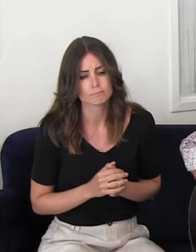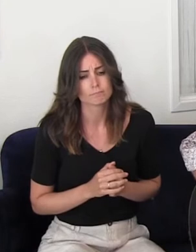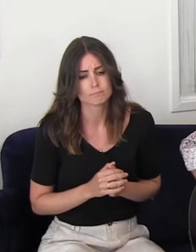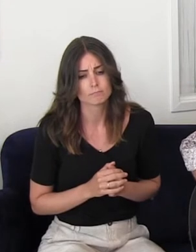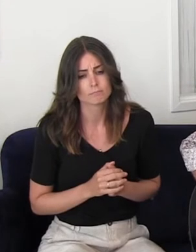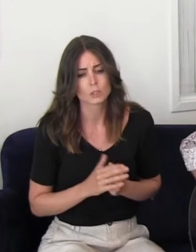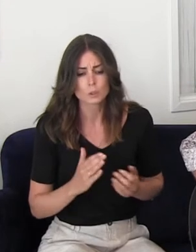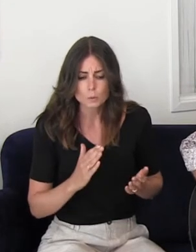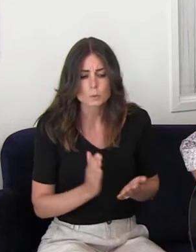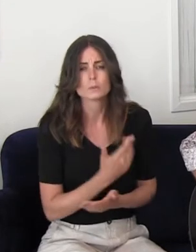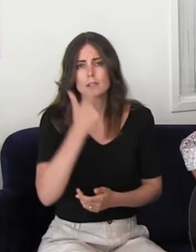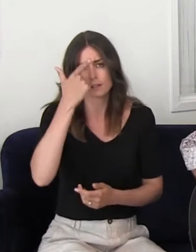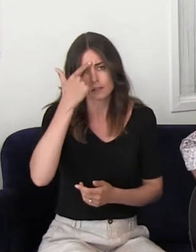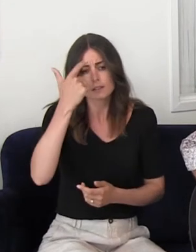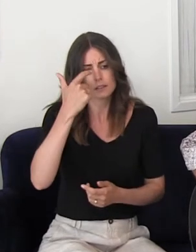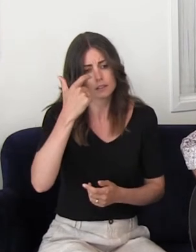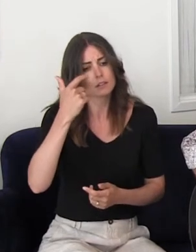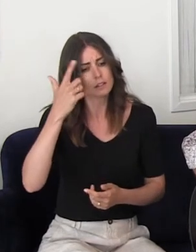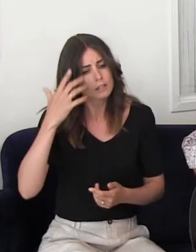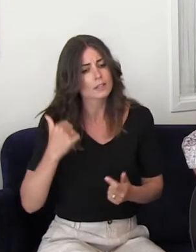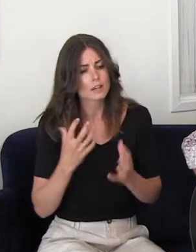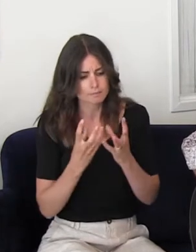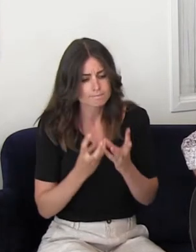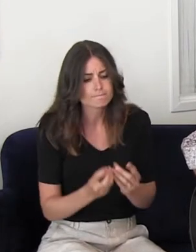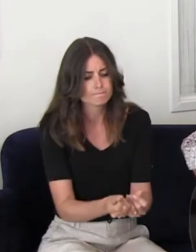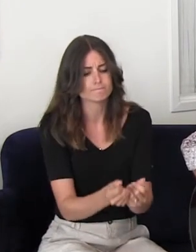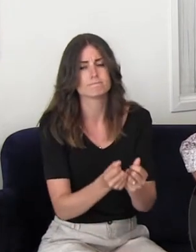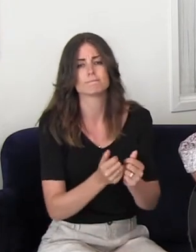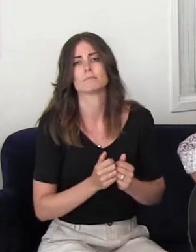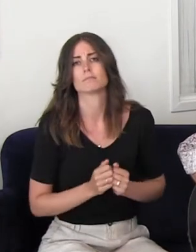utan tillit blir den bästa knäckt.